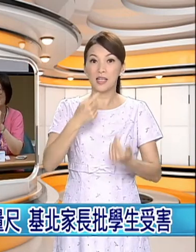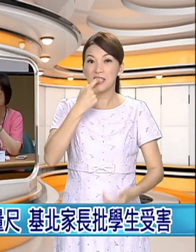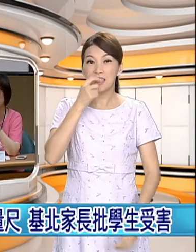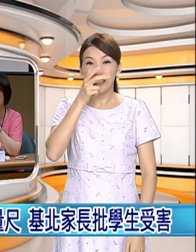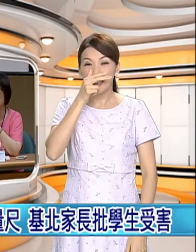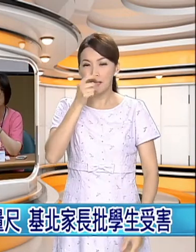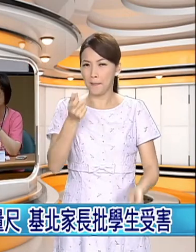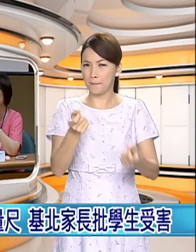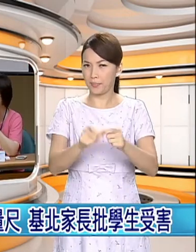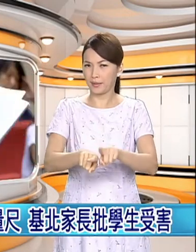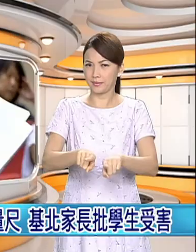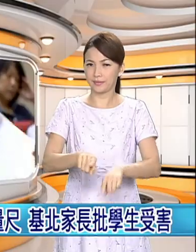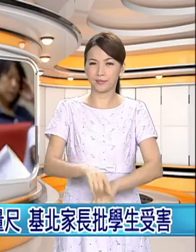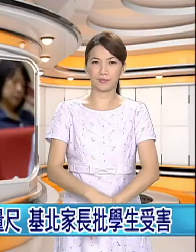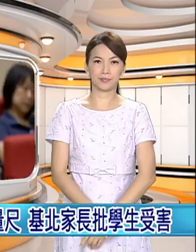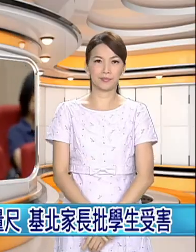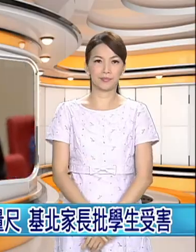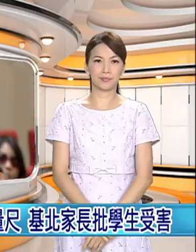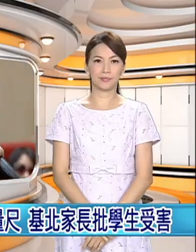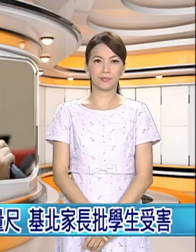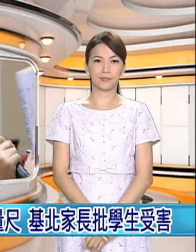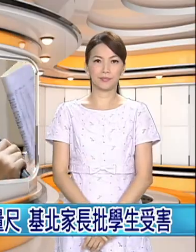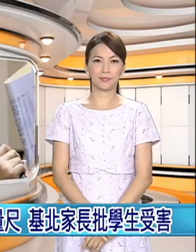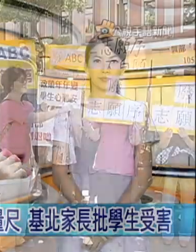让学生就像是白老鼠。